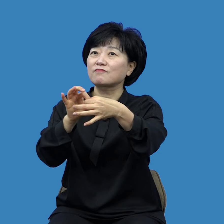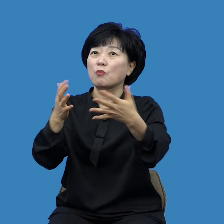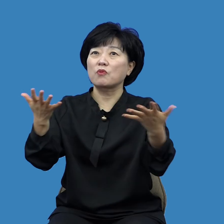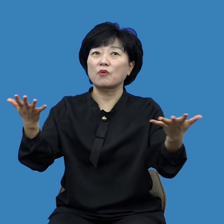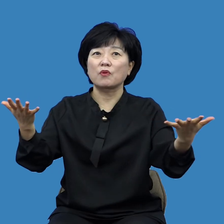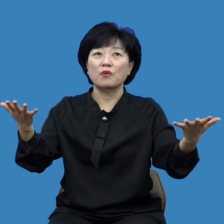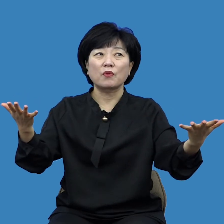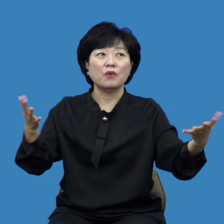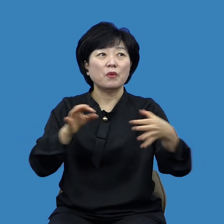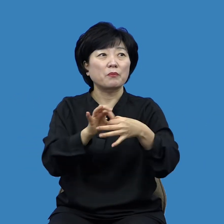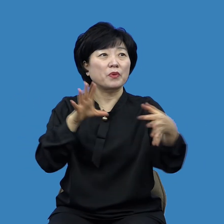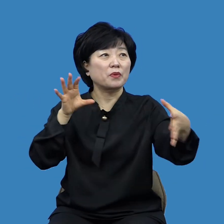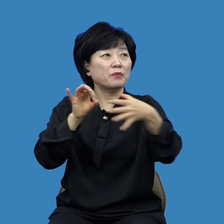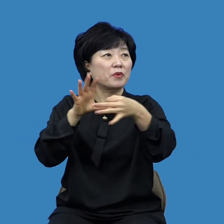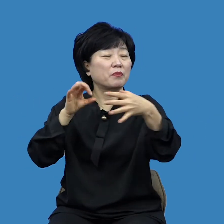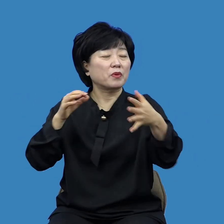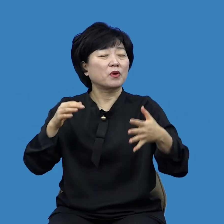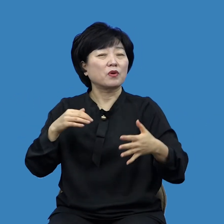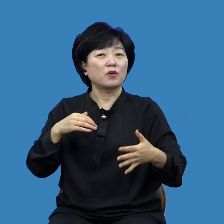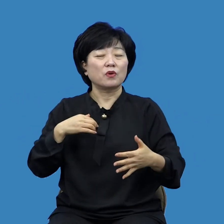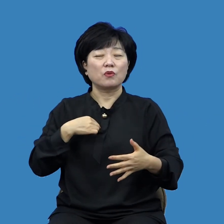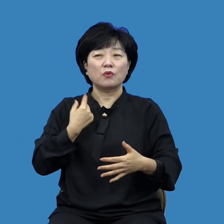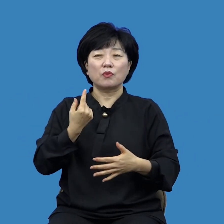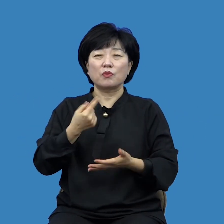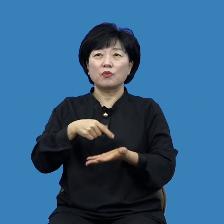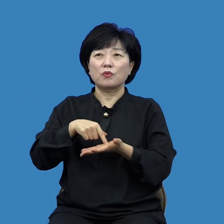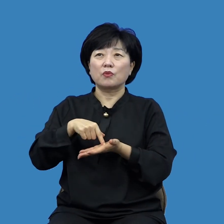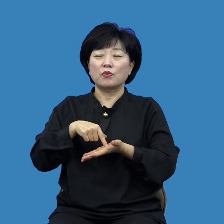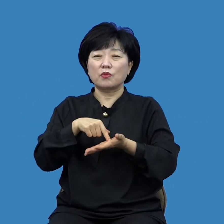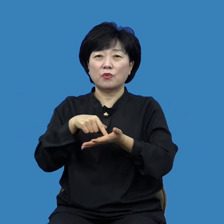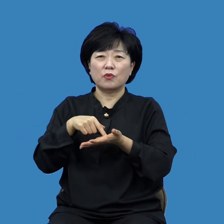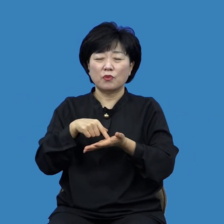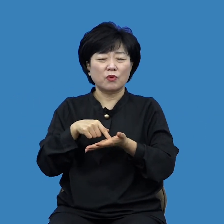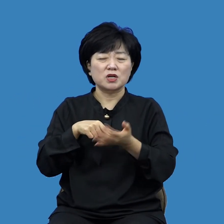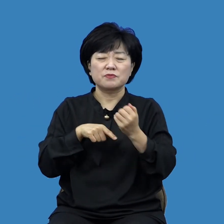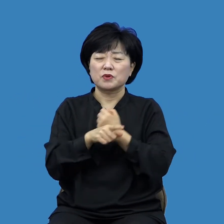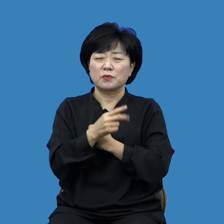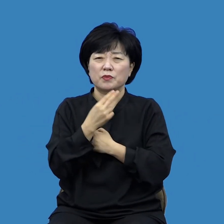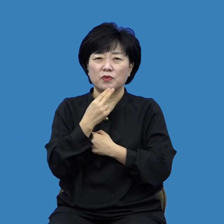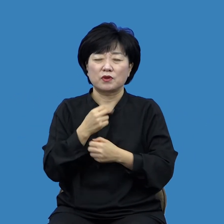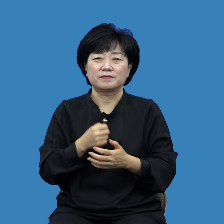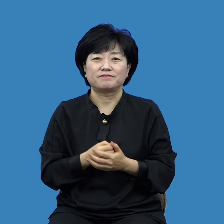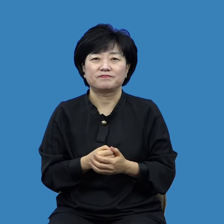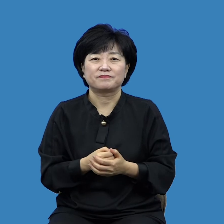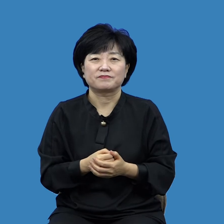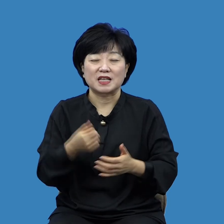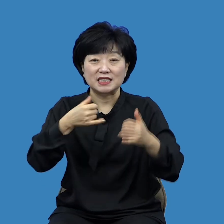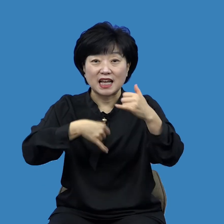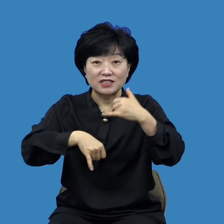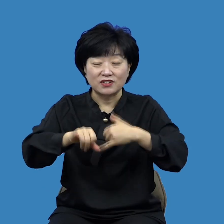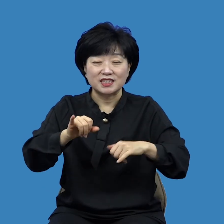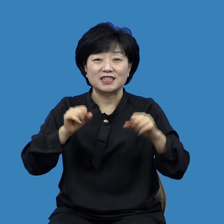거야. 그 전에 제가 한번 예를 들어 설명 들었을 때, 아이들이 운동회 할 때 말이에요, 아이들이 체육대회하고 운동회 할